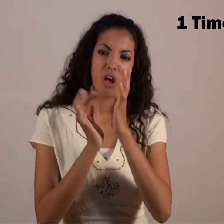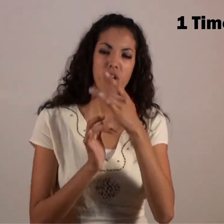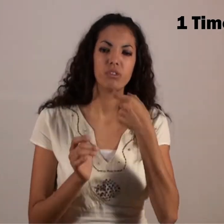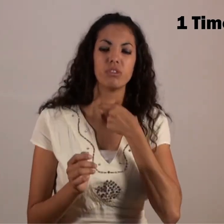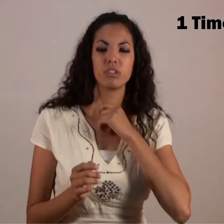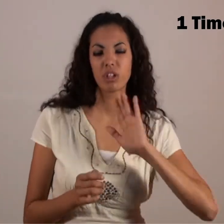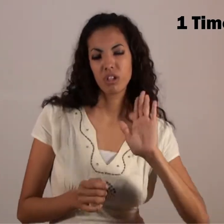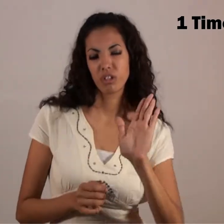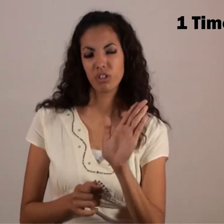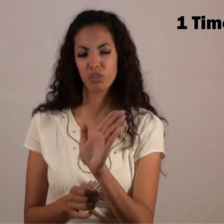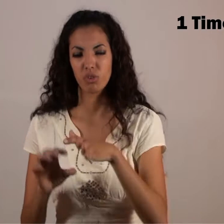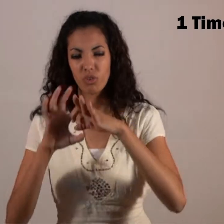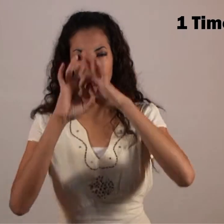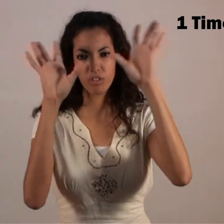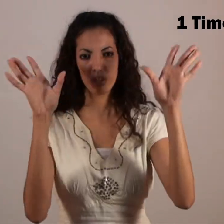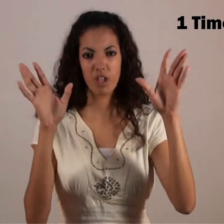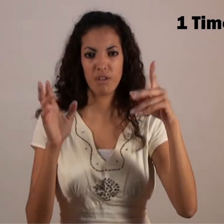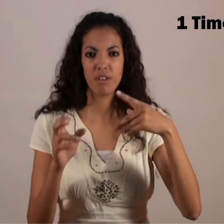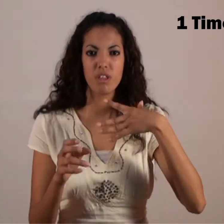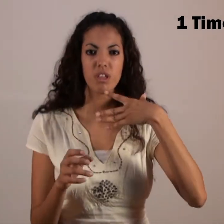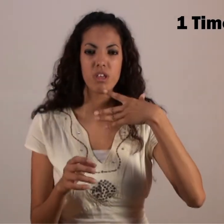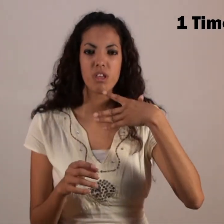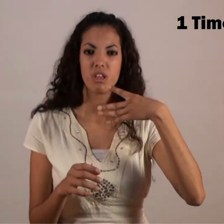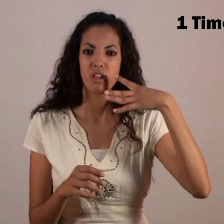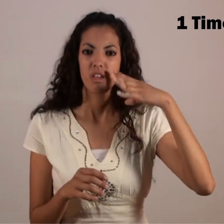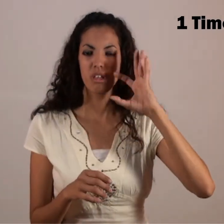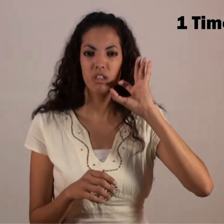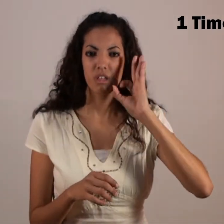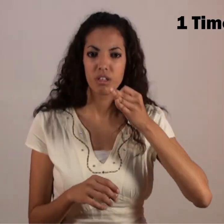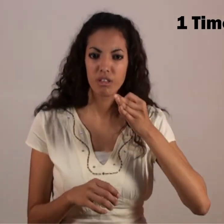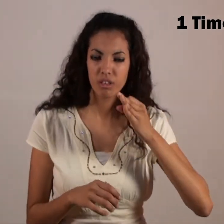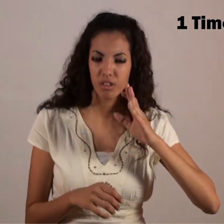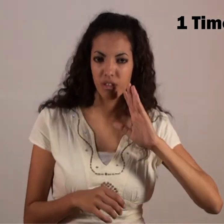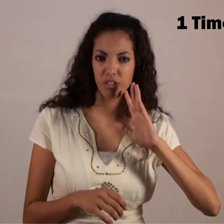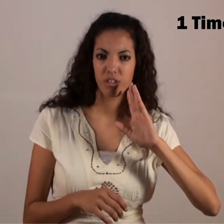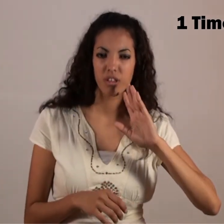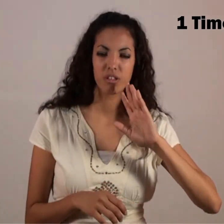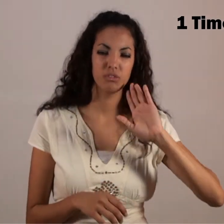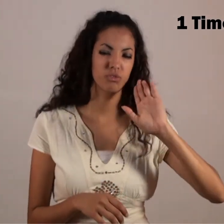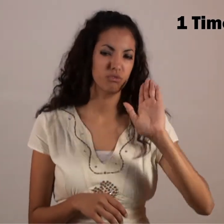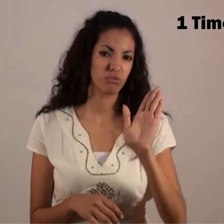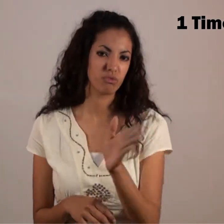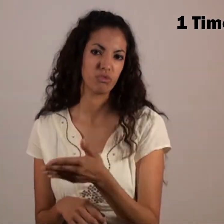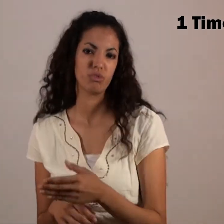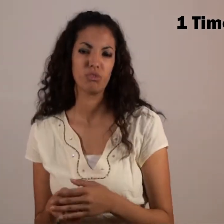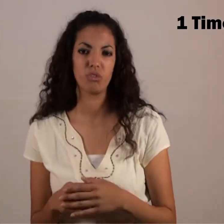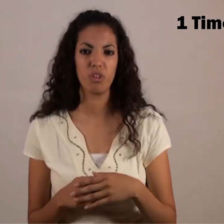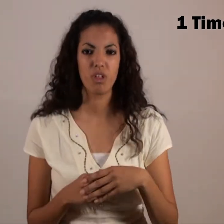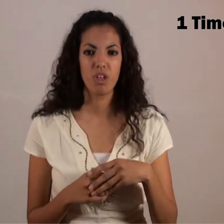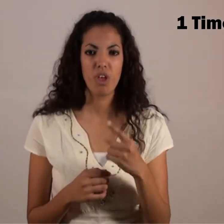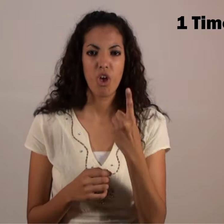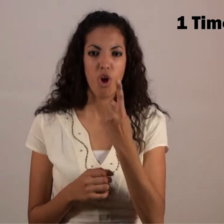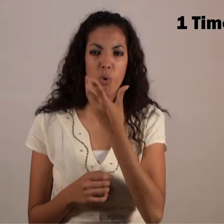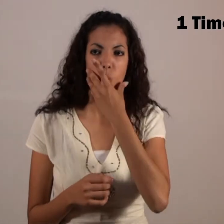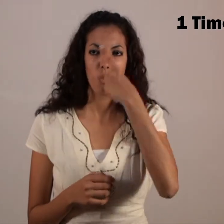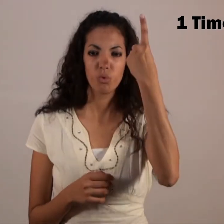al conocimiento de la verdad, porque hay un solo Dios y un solo mediador entre Dios y los hombres, Jesucristo